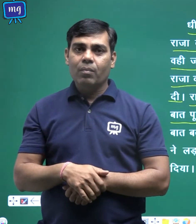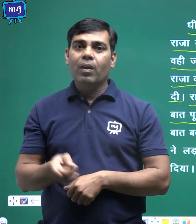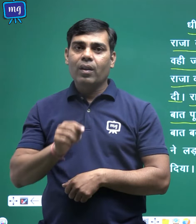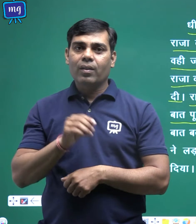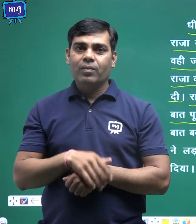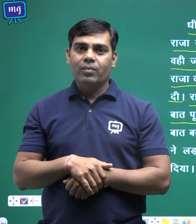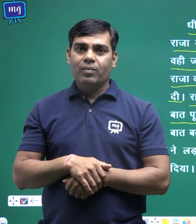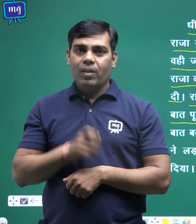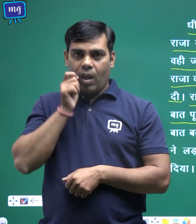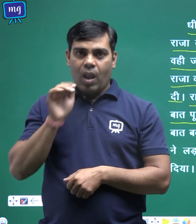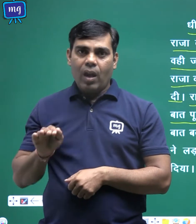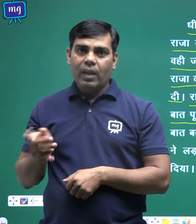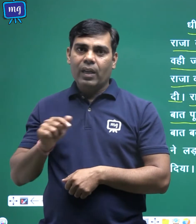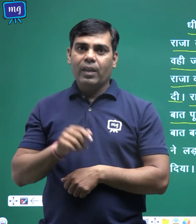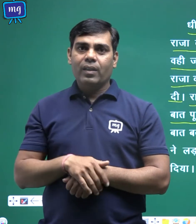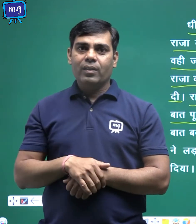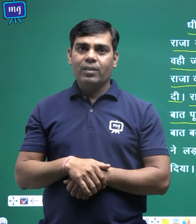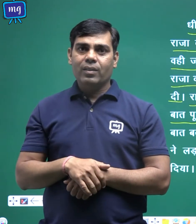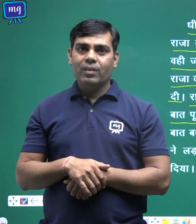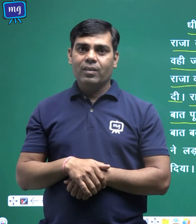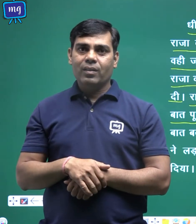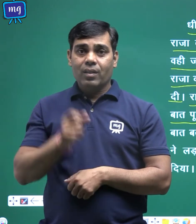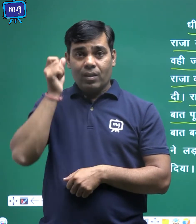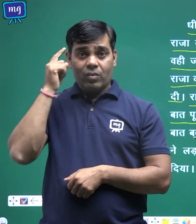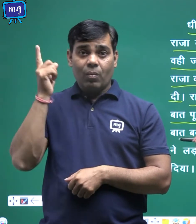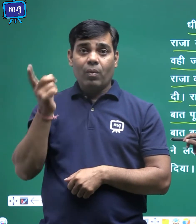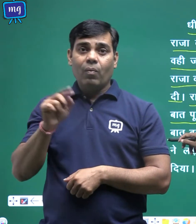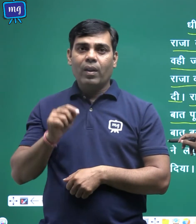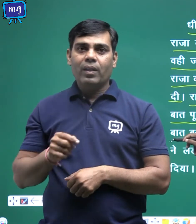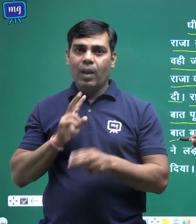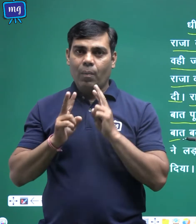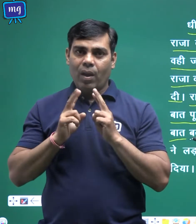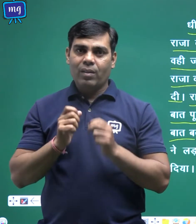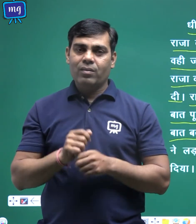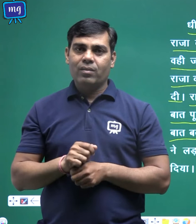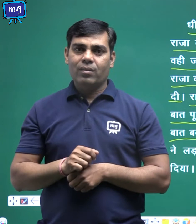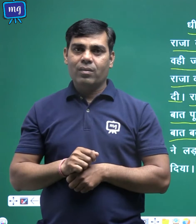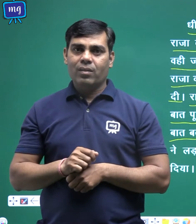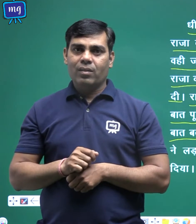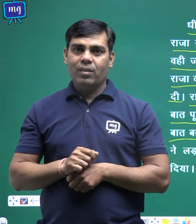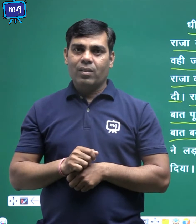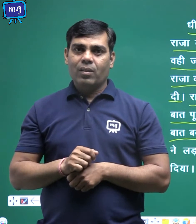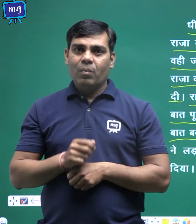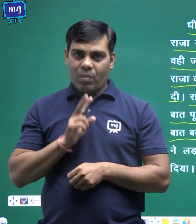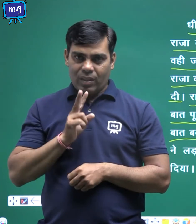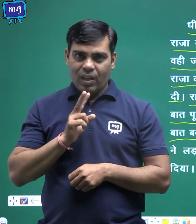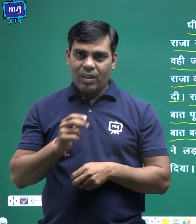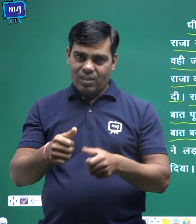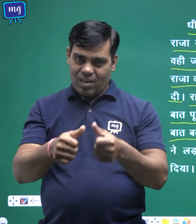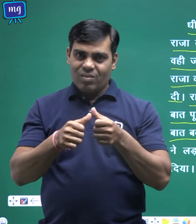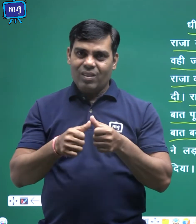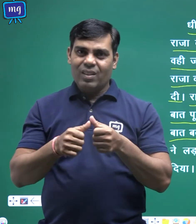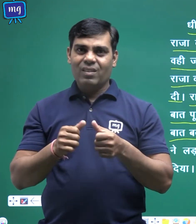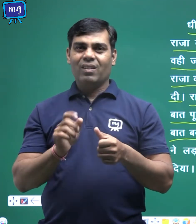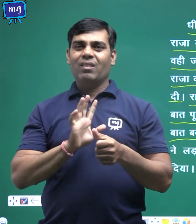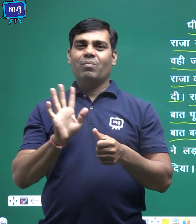पर लड़के ने स्वप्न वाली बात बताने से मना कर